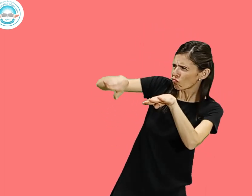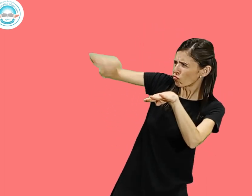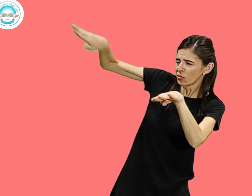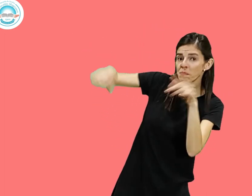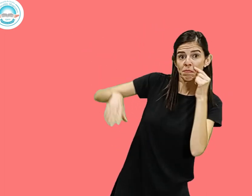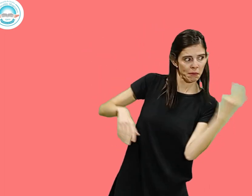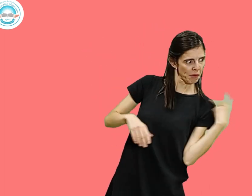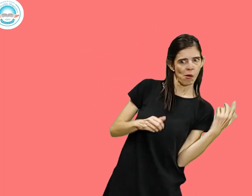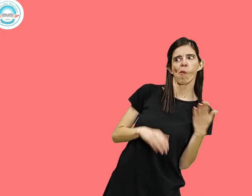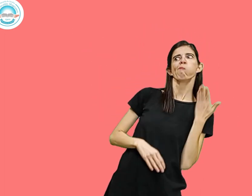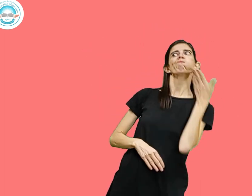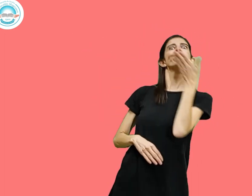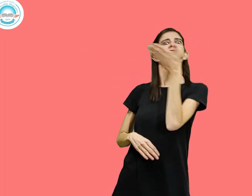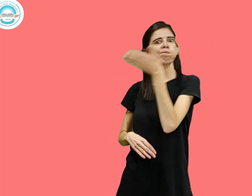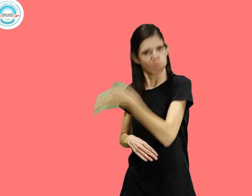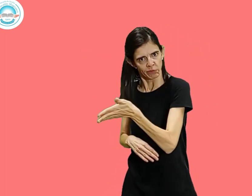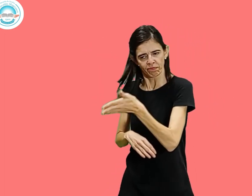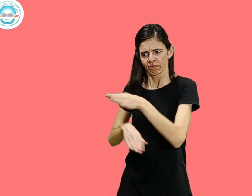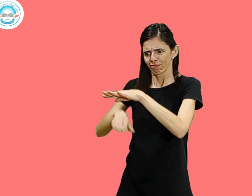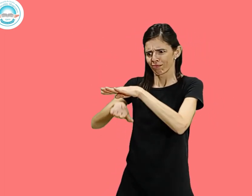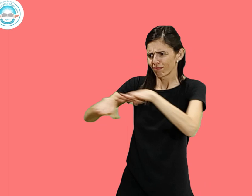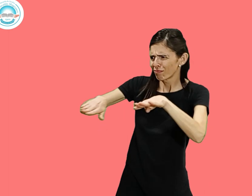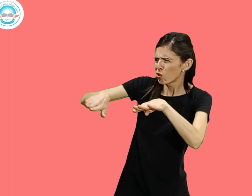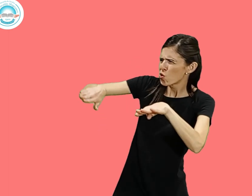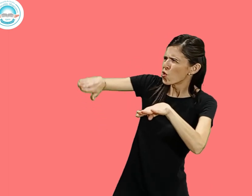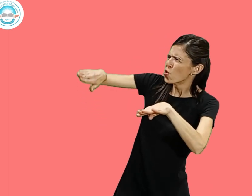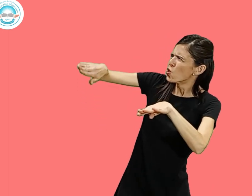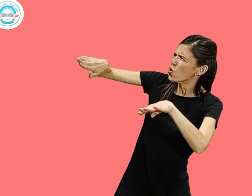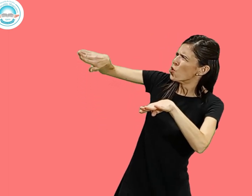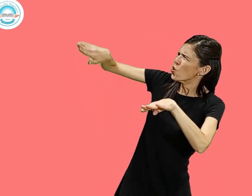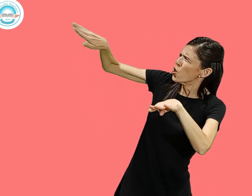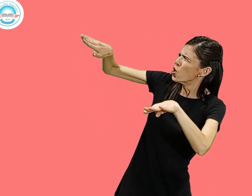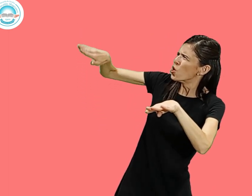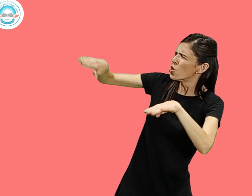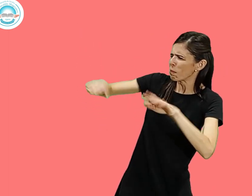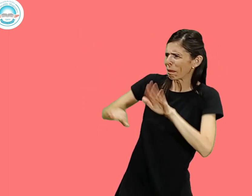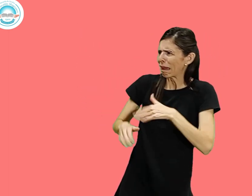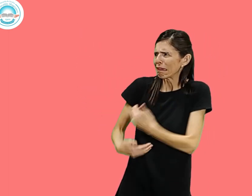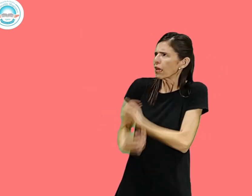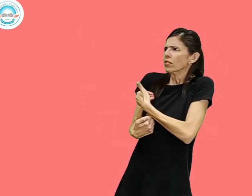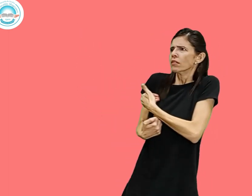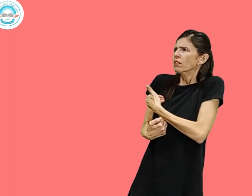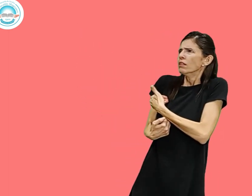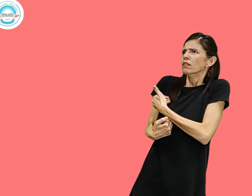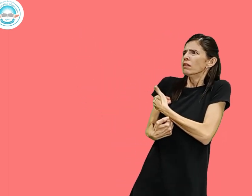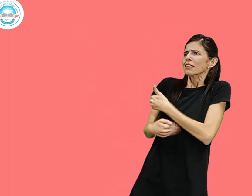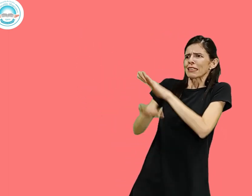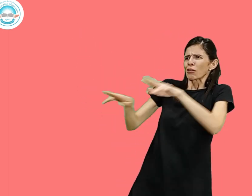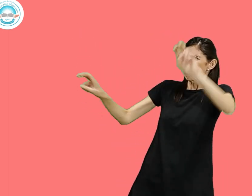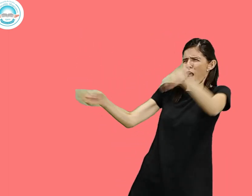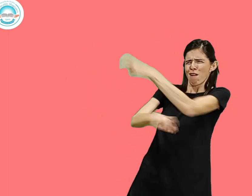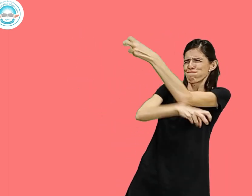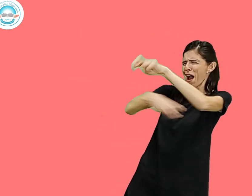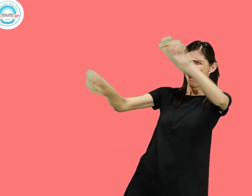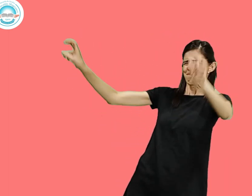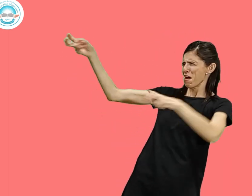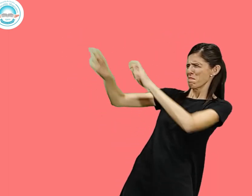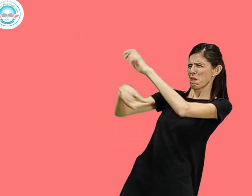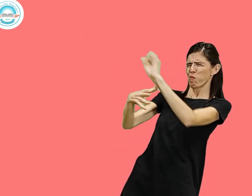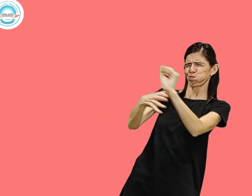del parque Centenario ahí me desanime había unas rampas altísimas y chicos